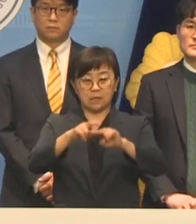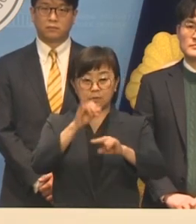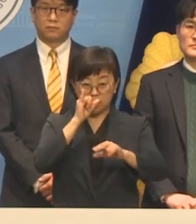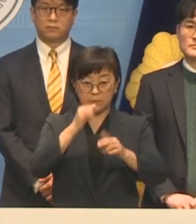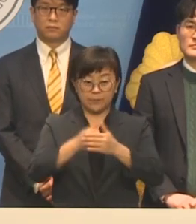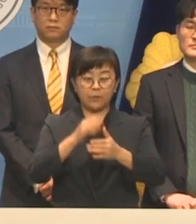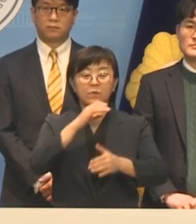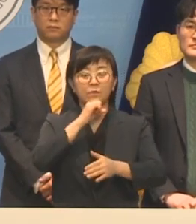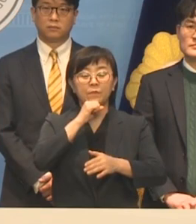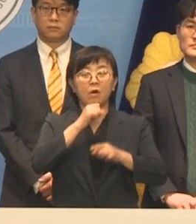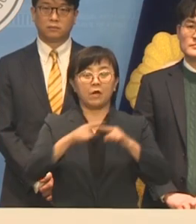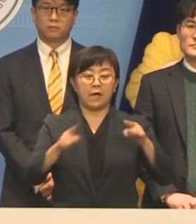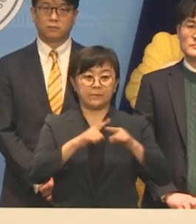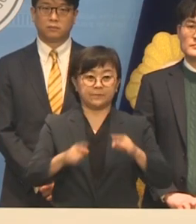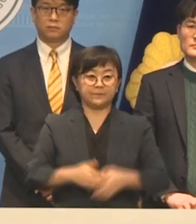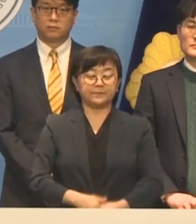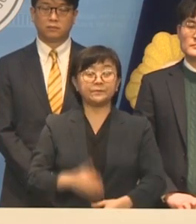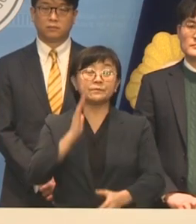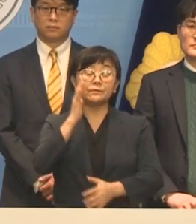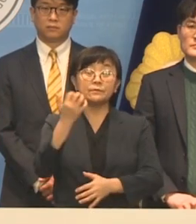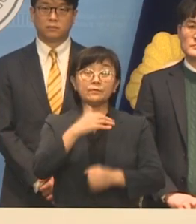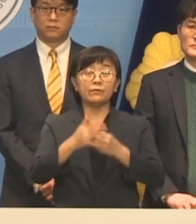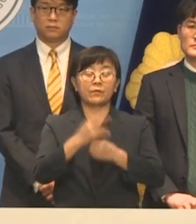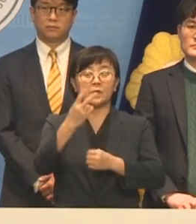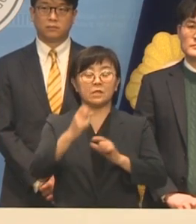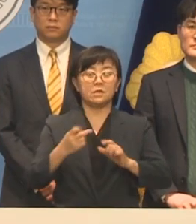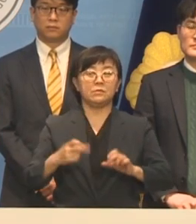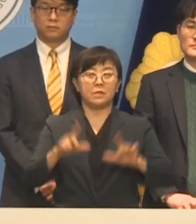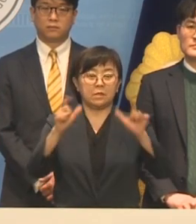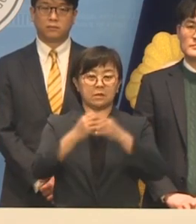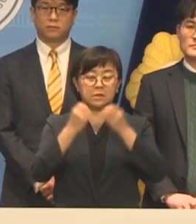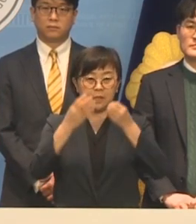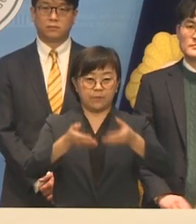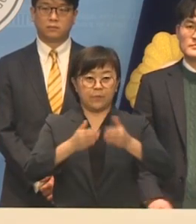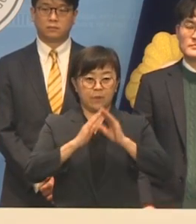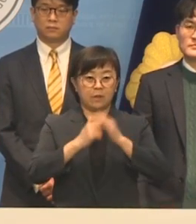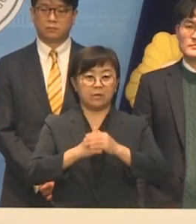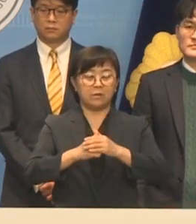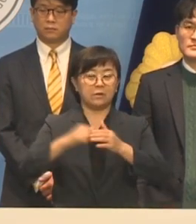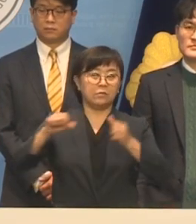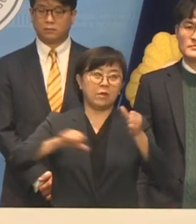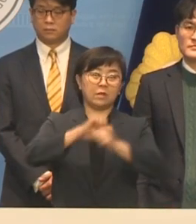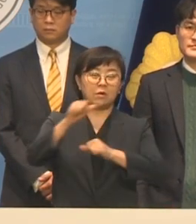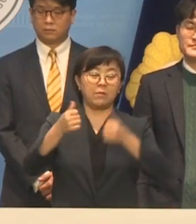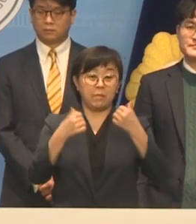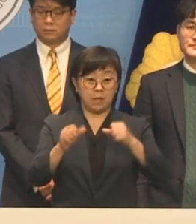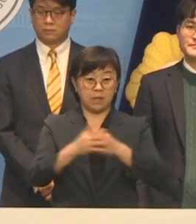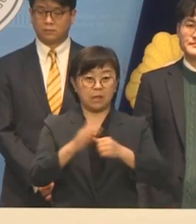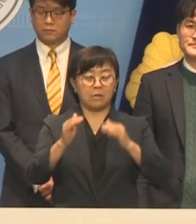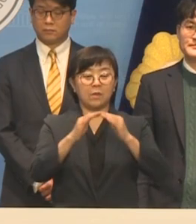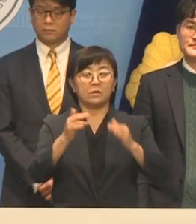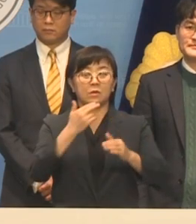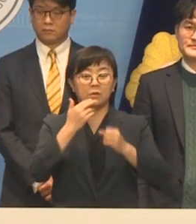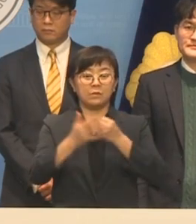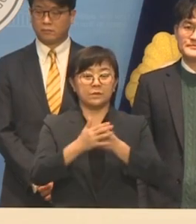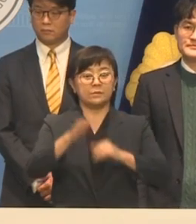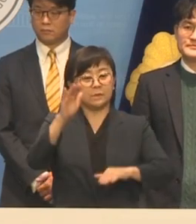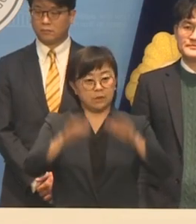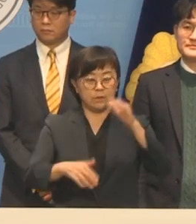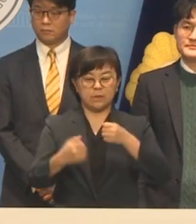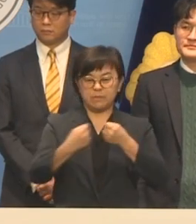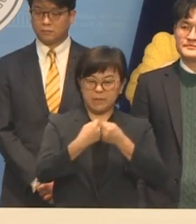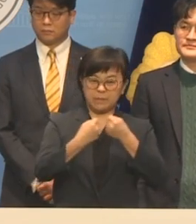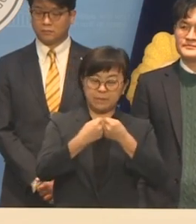높이 평가합니다. 녹색당은 2012년 창당 이래 생태 파괴와 불평등, 차별에 맞서 꾸준히